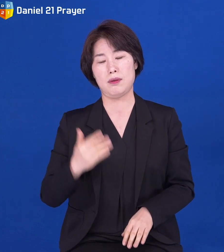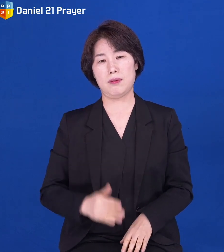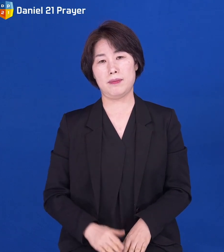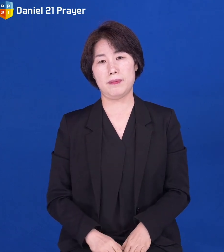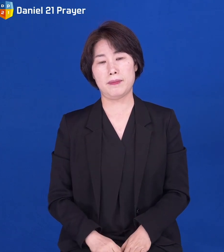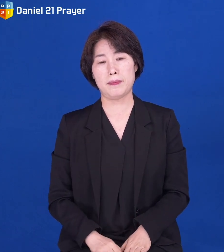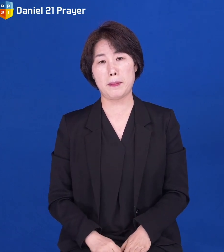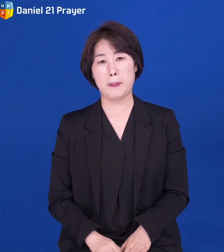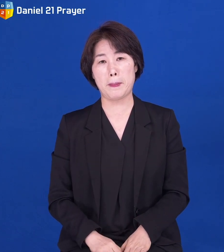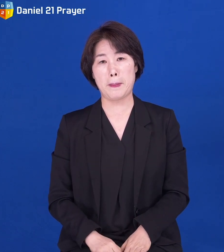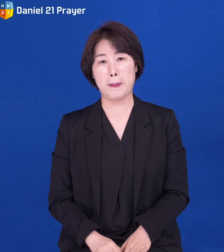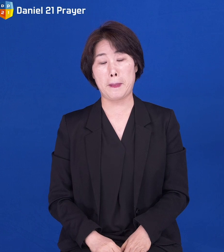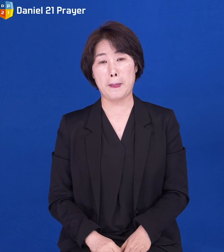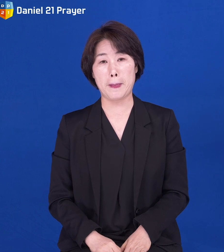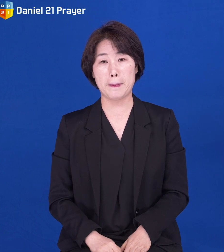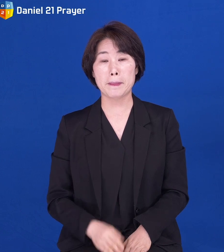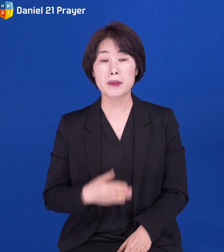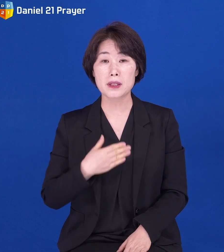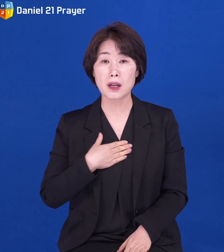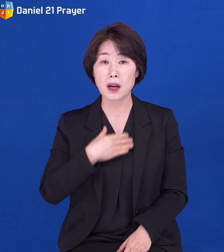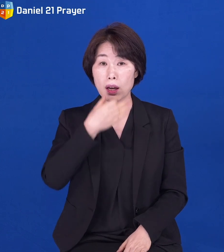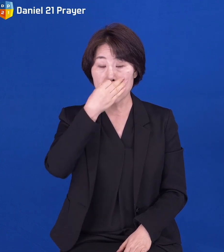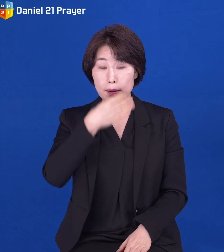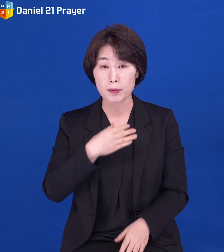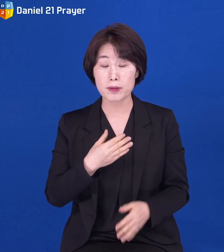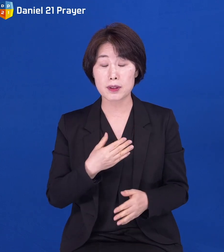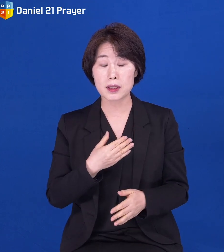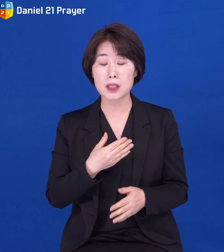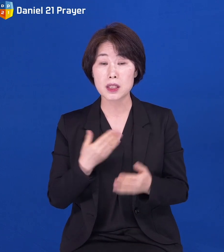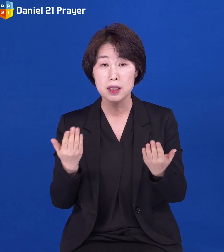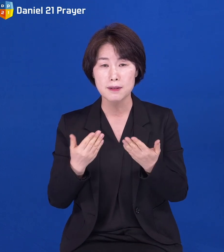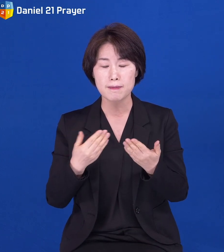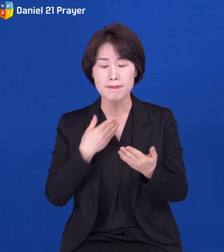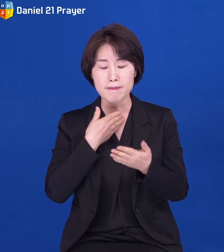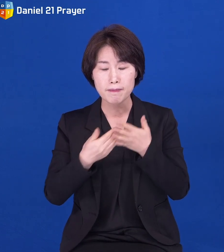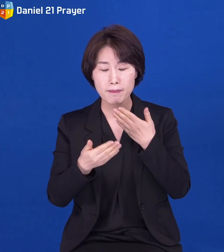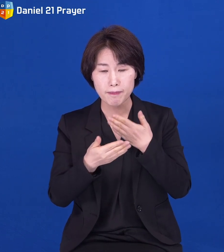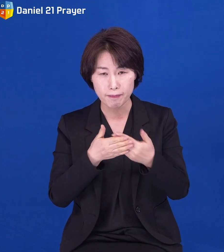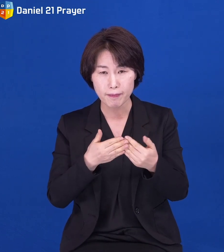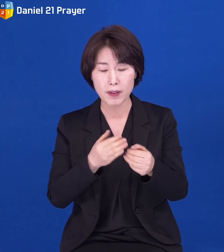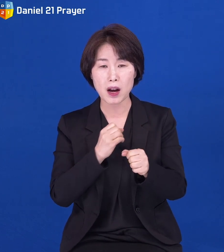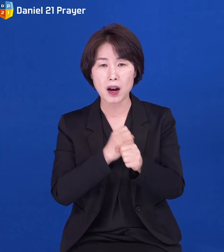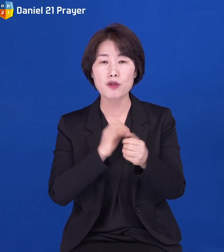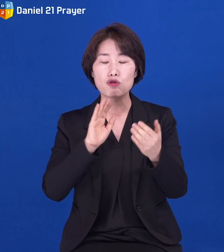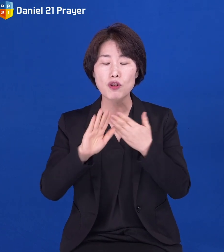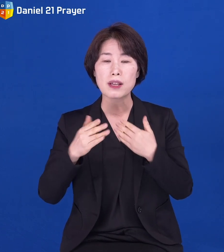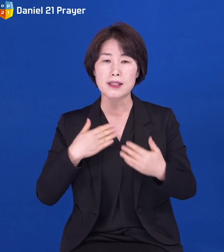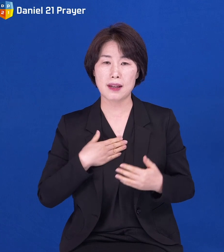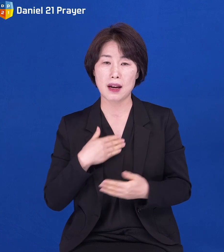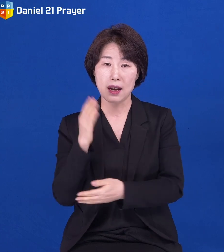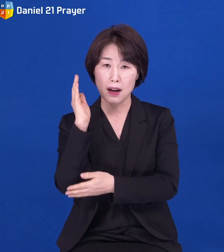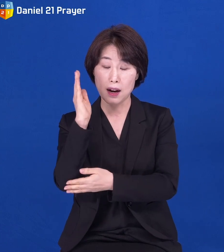그런 너무나 힘든 일을 겪으면서도 제가 이 자리에 설 수 있었던 것은